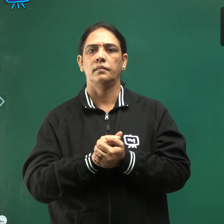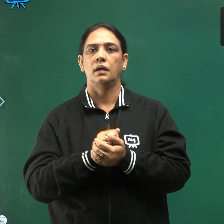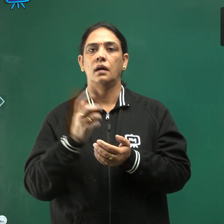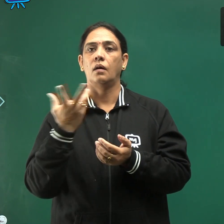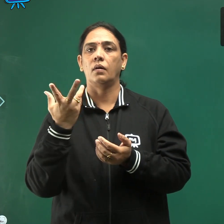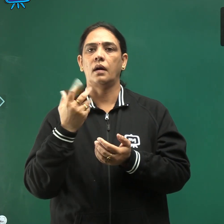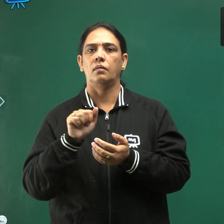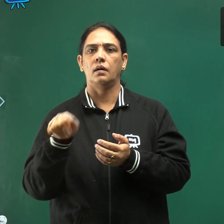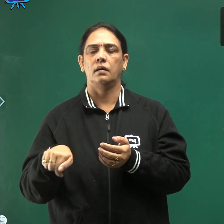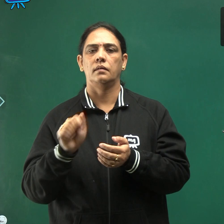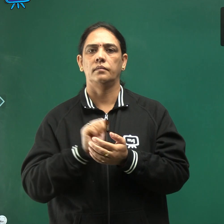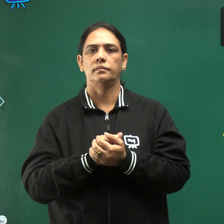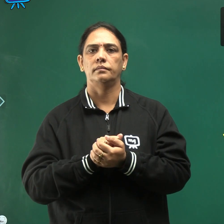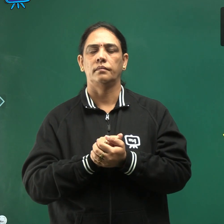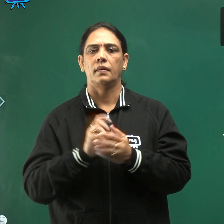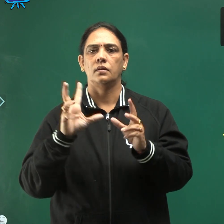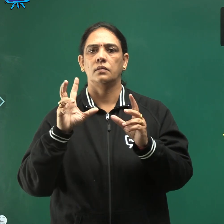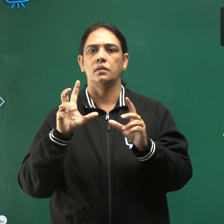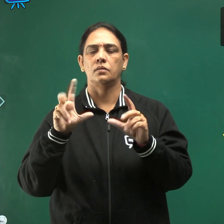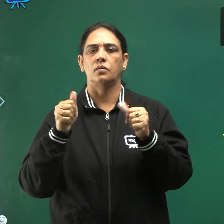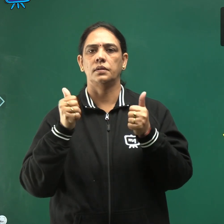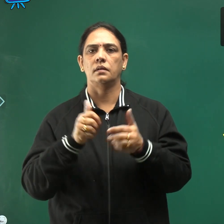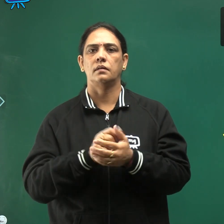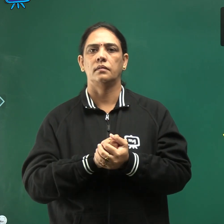होगा। हल,